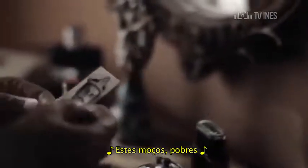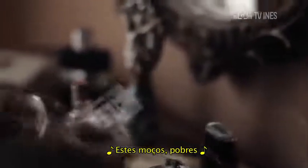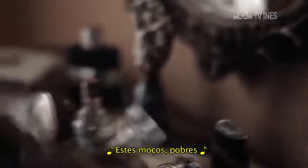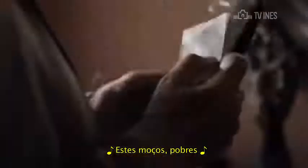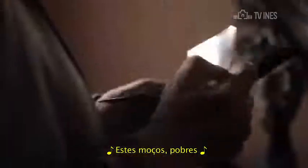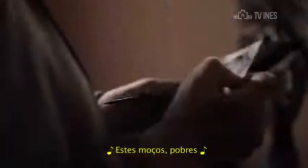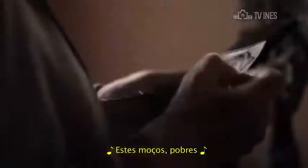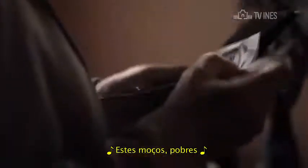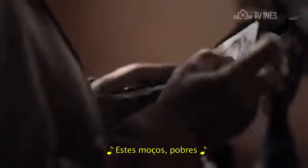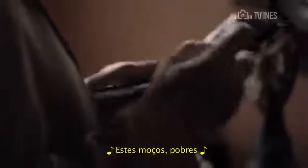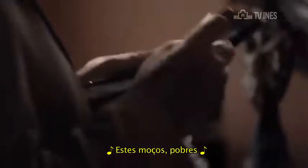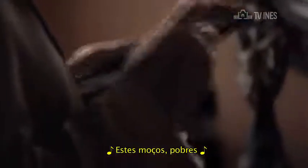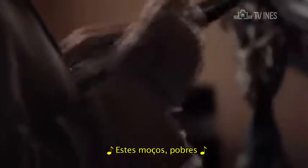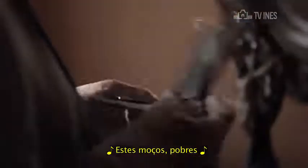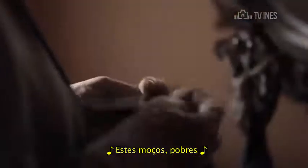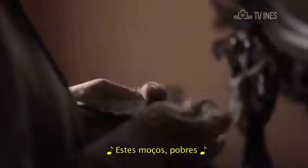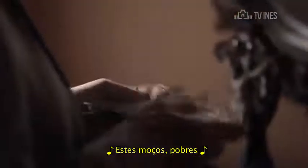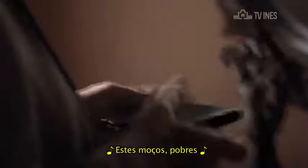Estes moços